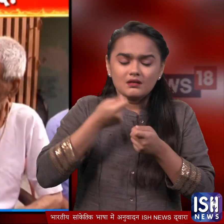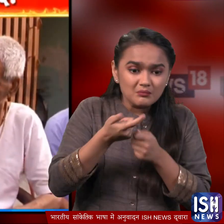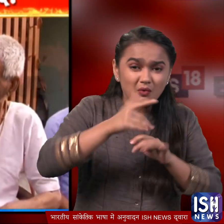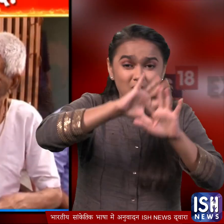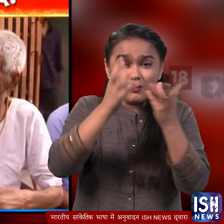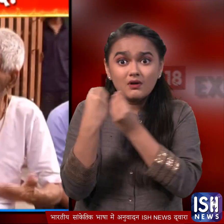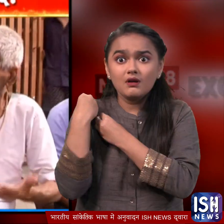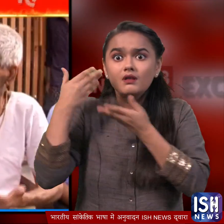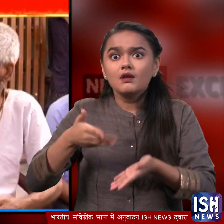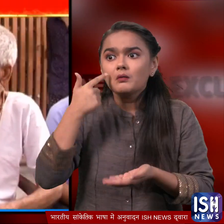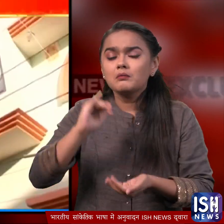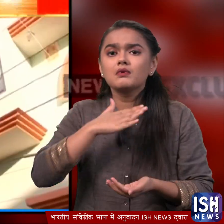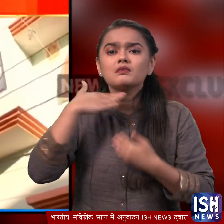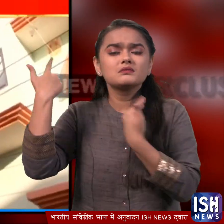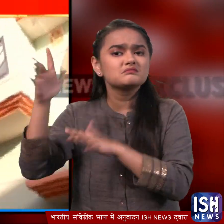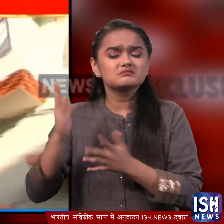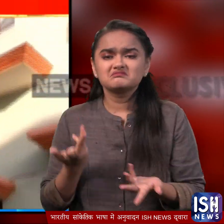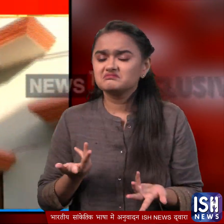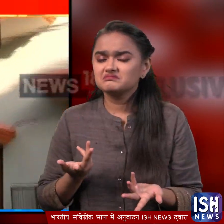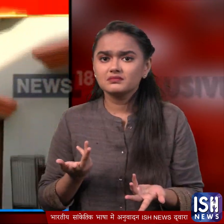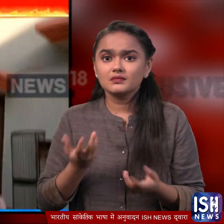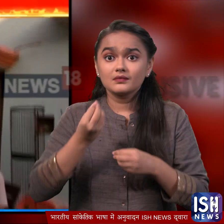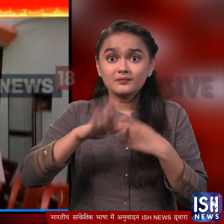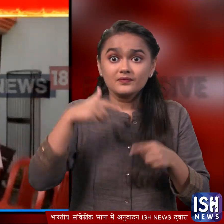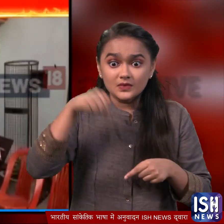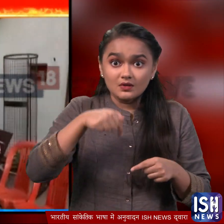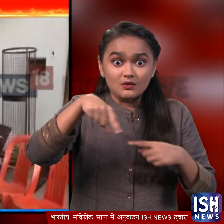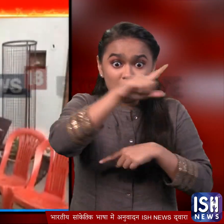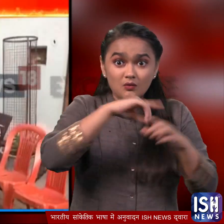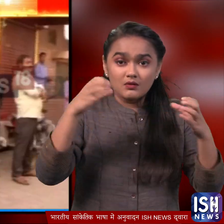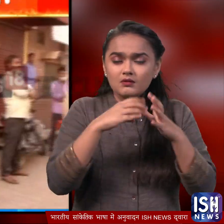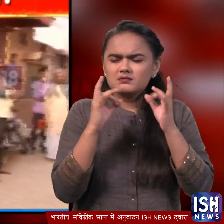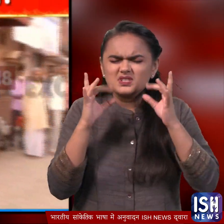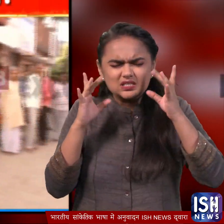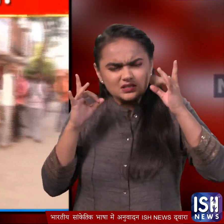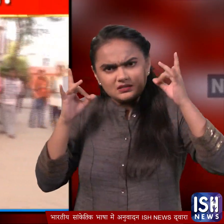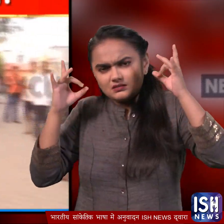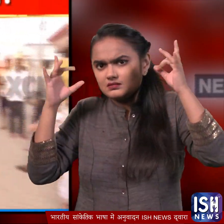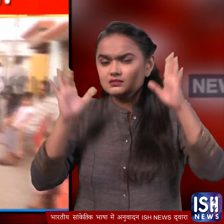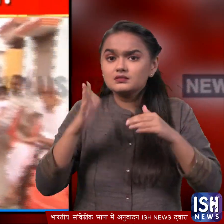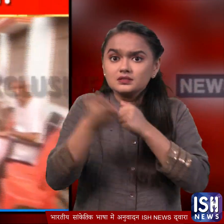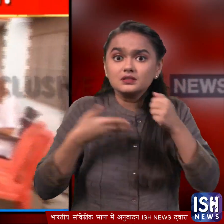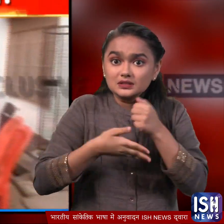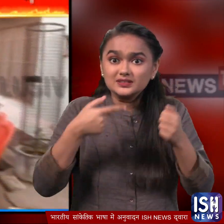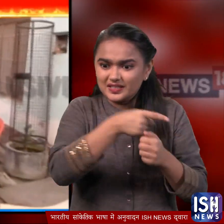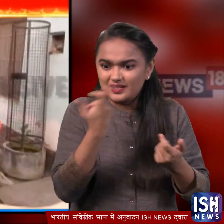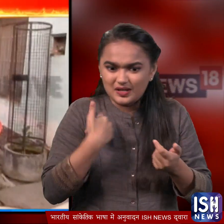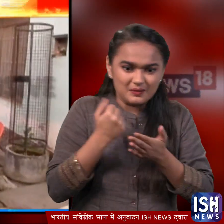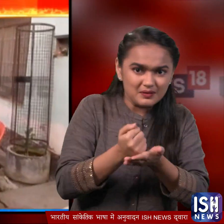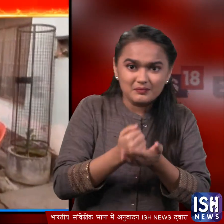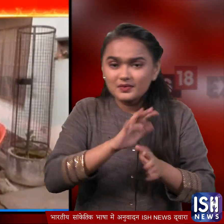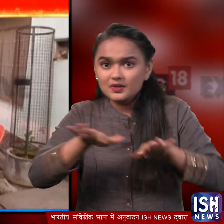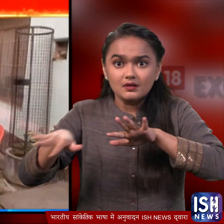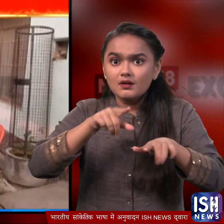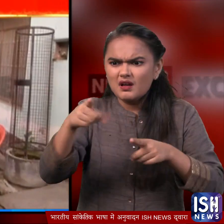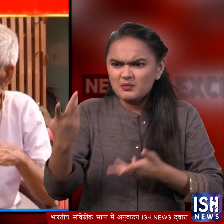चलता था, वो तो चला गया। वो लखीमपुर हिंसा पर हो रही सियासत पर गुस्से में दिखे और किसानों का हिमायती बनने की कोशिश कर रहे विपक्ष के